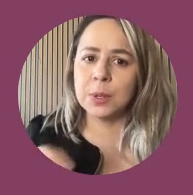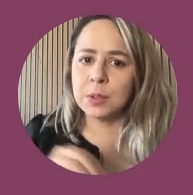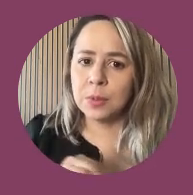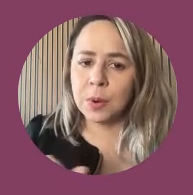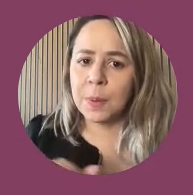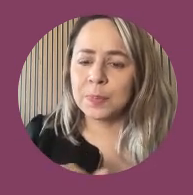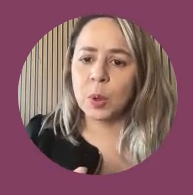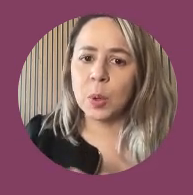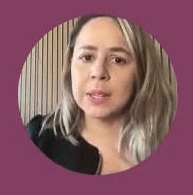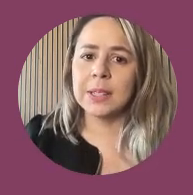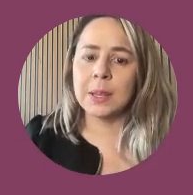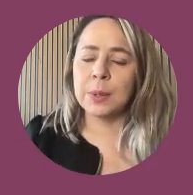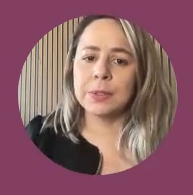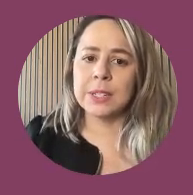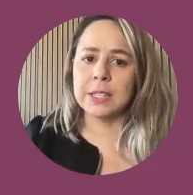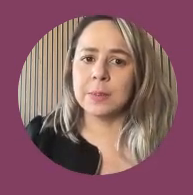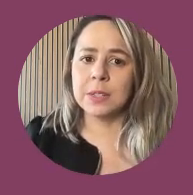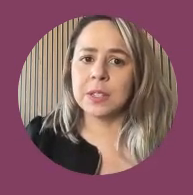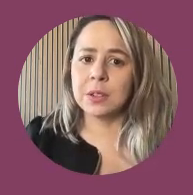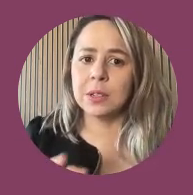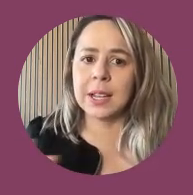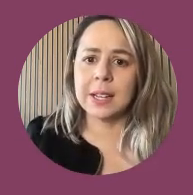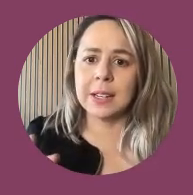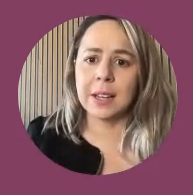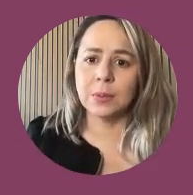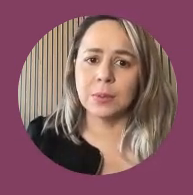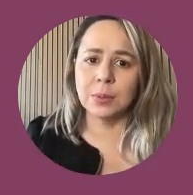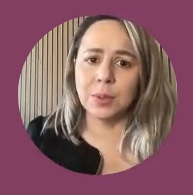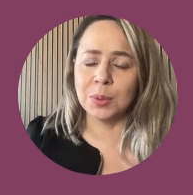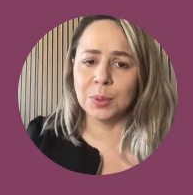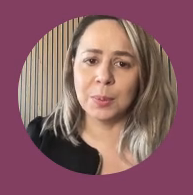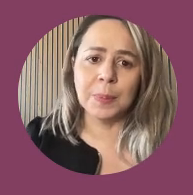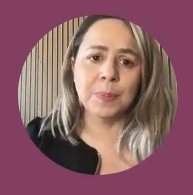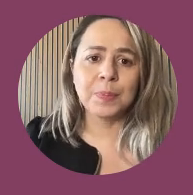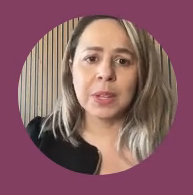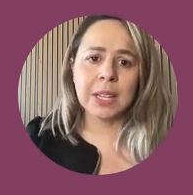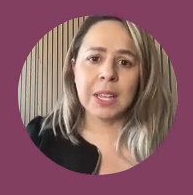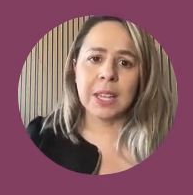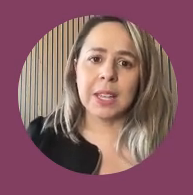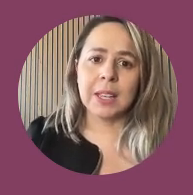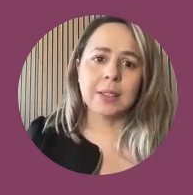lembrar, depois eu vou colocando aqui para vocês. Mas se vocês colocarem lá no YouTube,